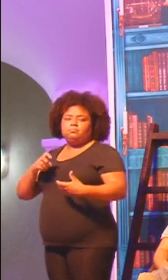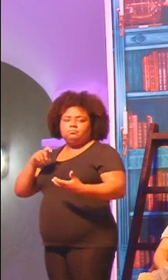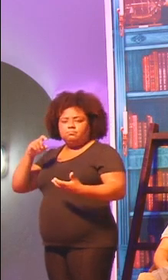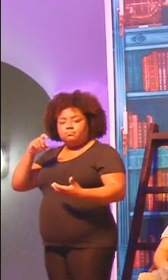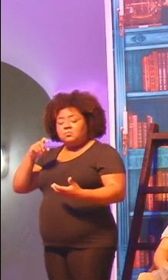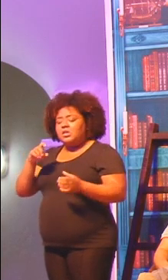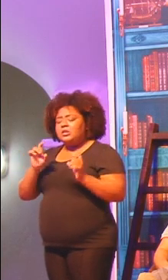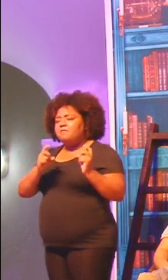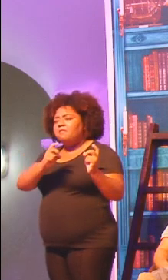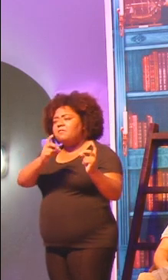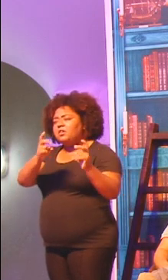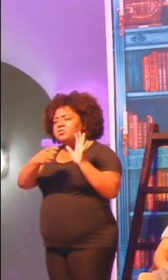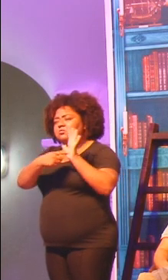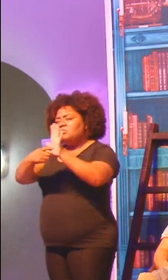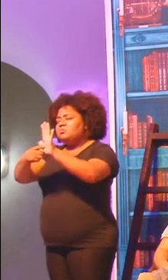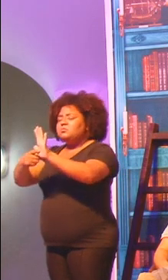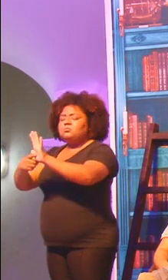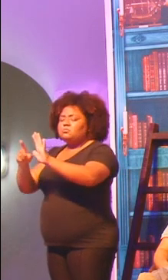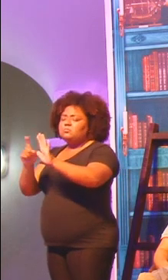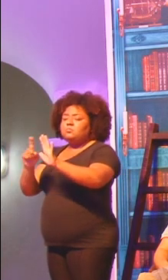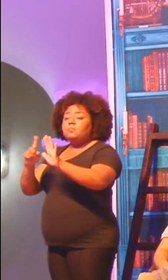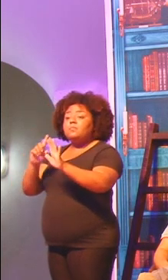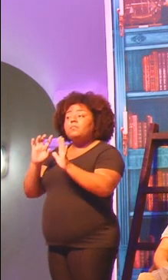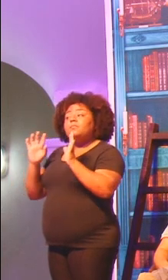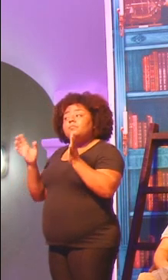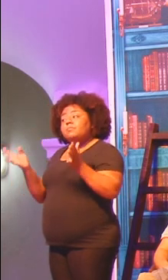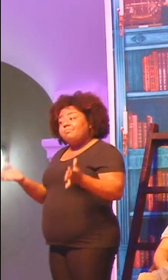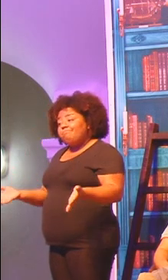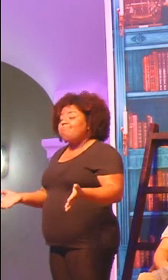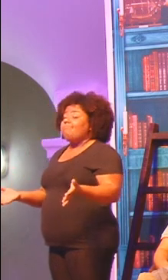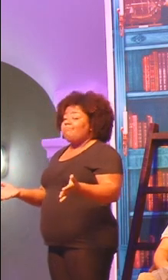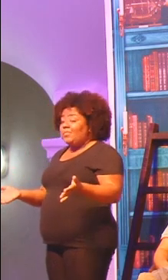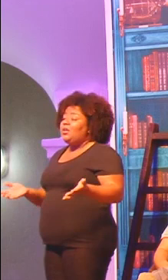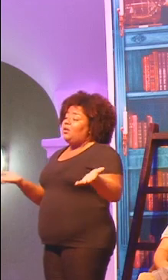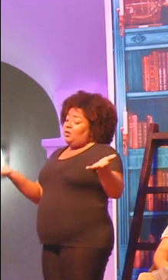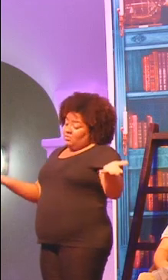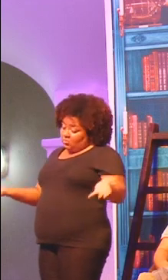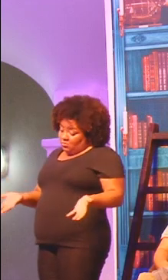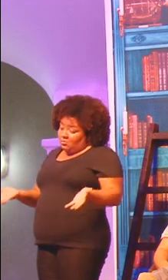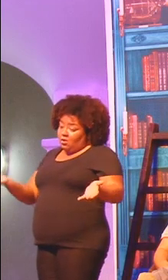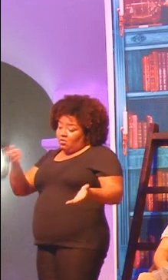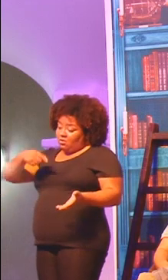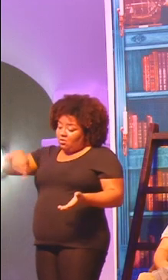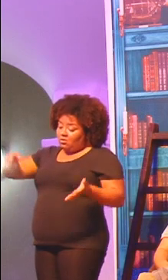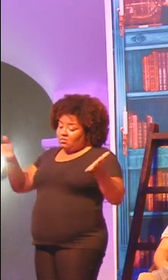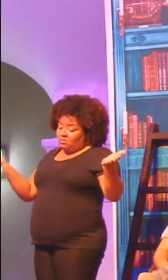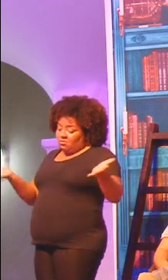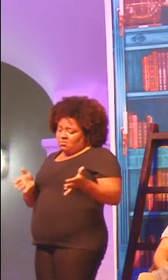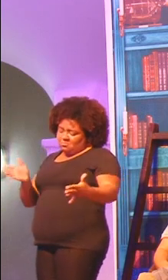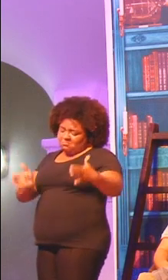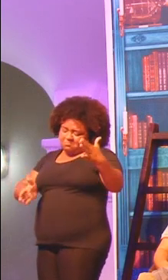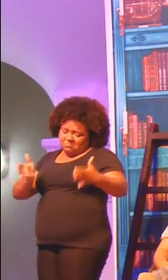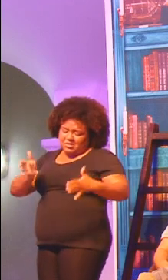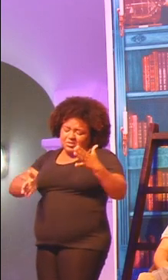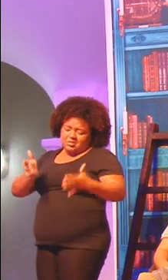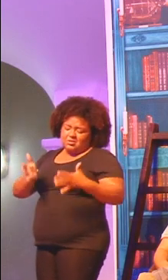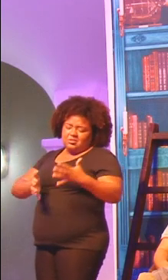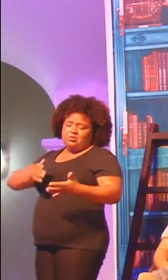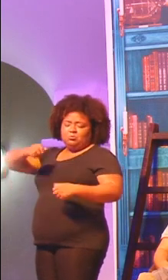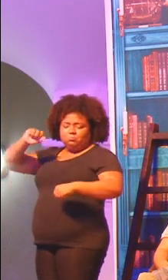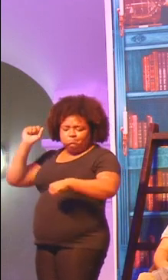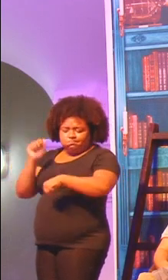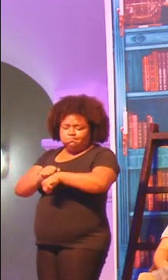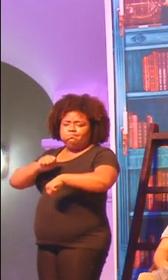que está sendo vendido aí, né? Infelizmente, a gente está vivendo num período extremamente brutalizado, não só no Brasil, mas